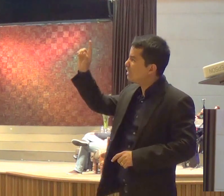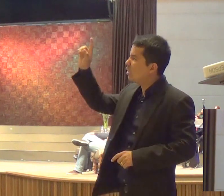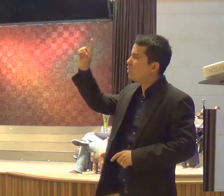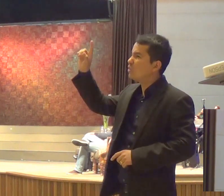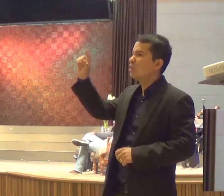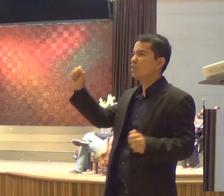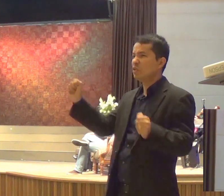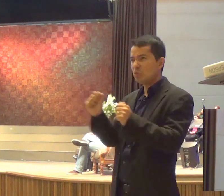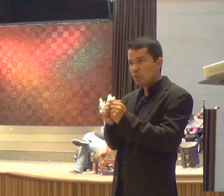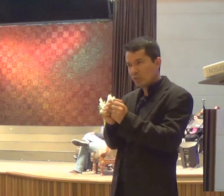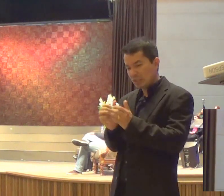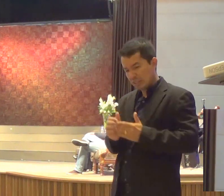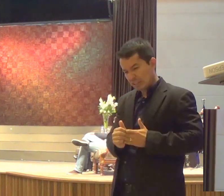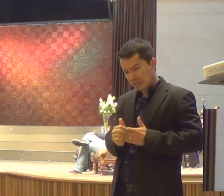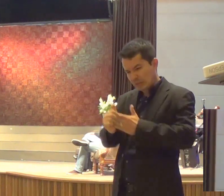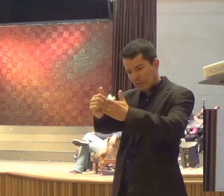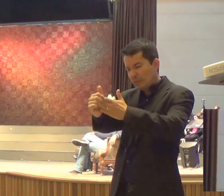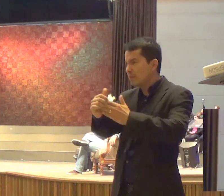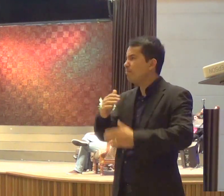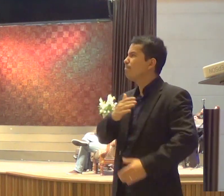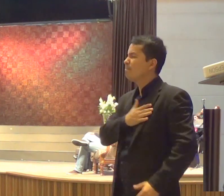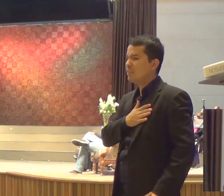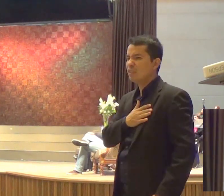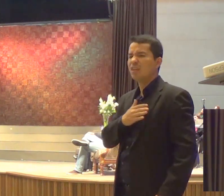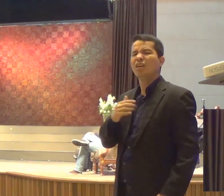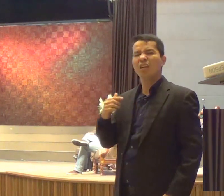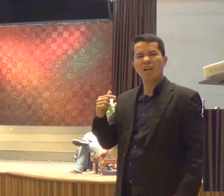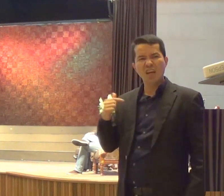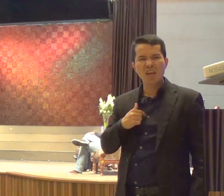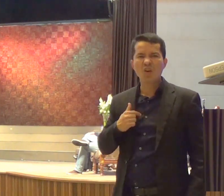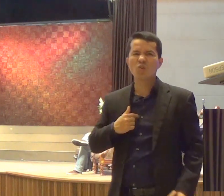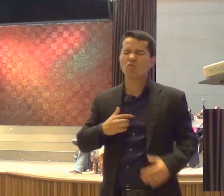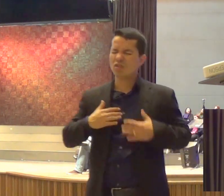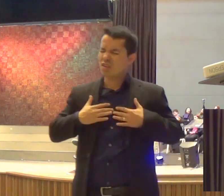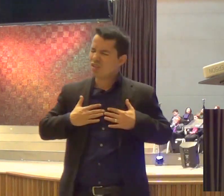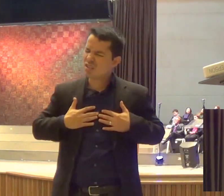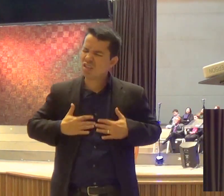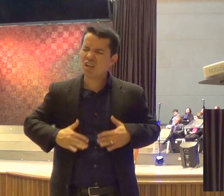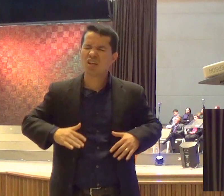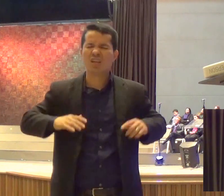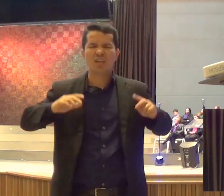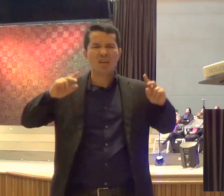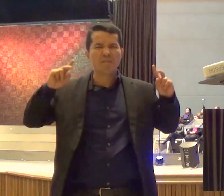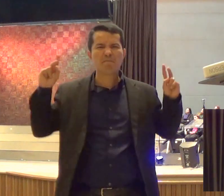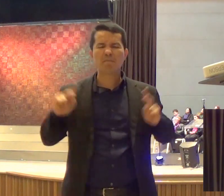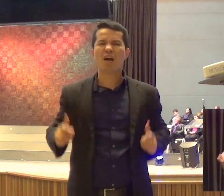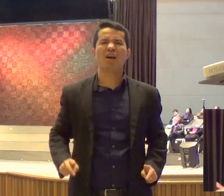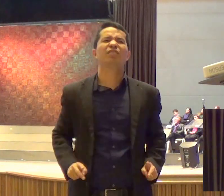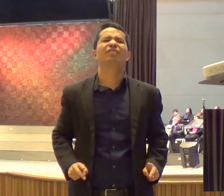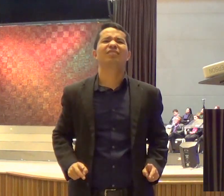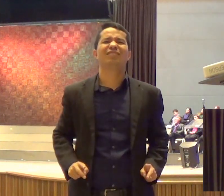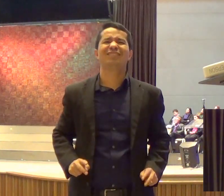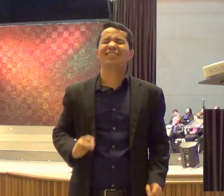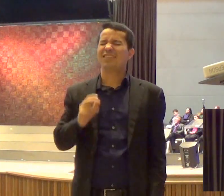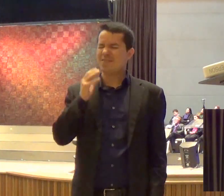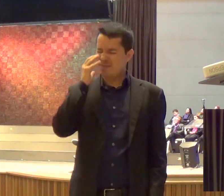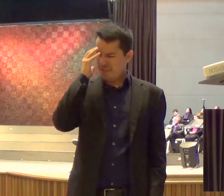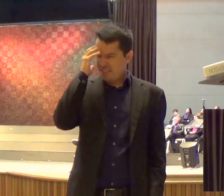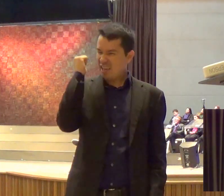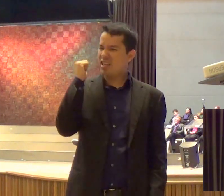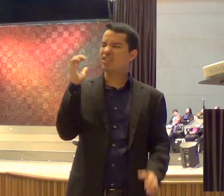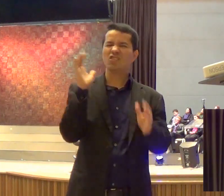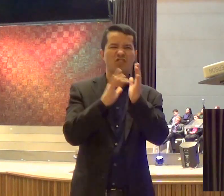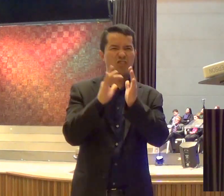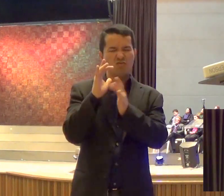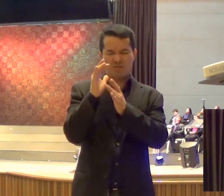viaja no barco com a gente a chegada sempre é certa